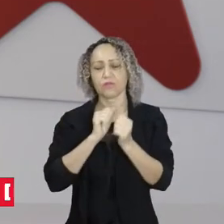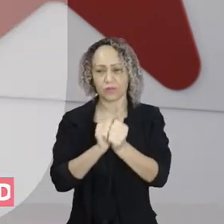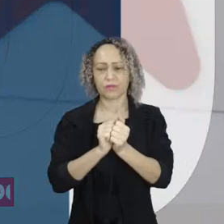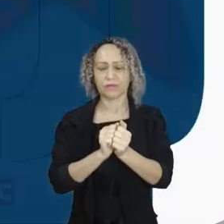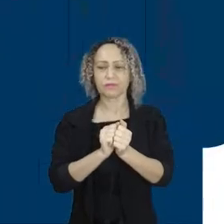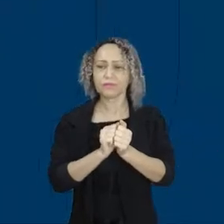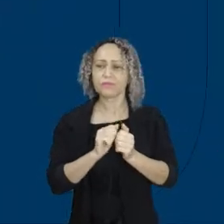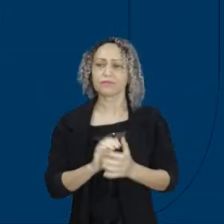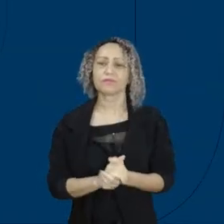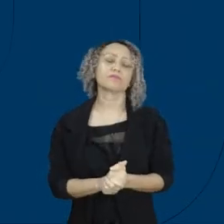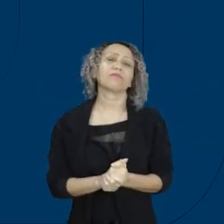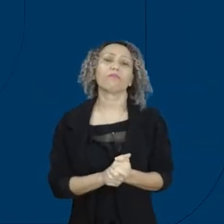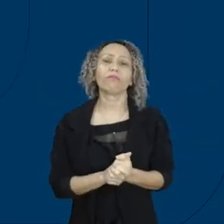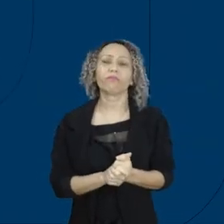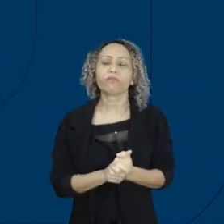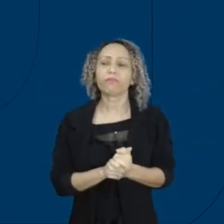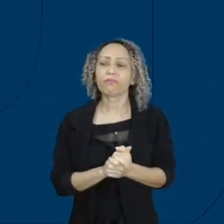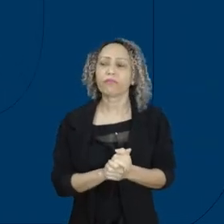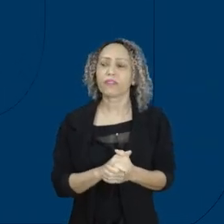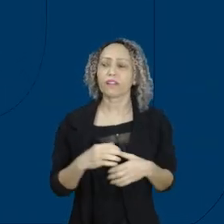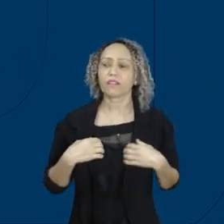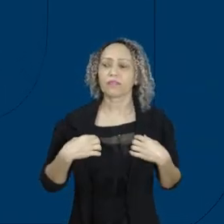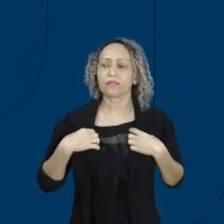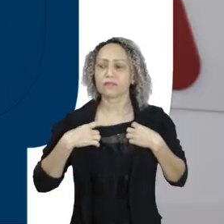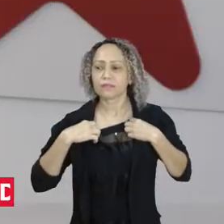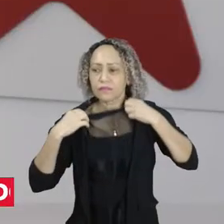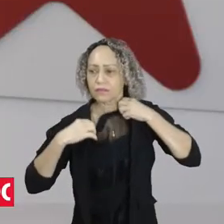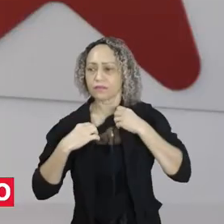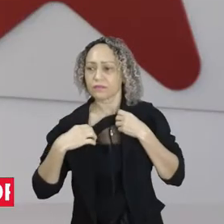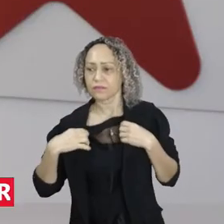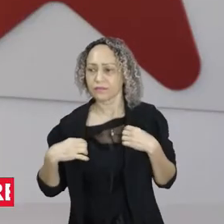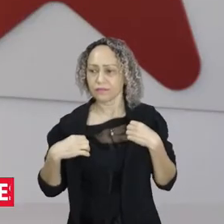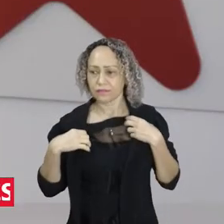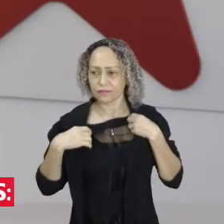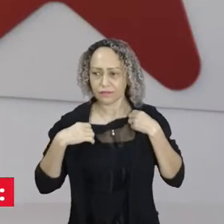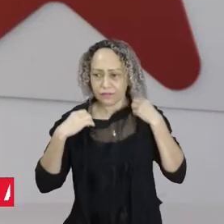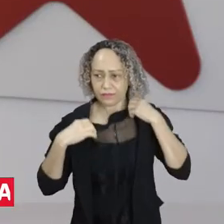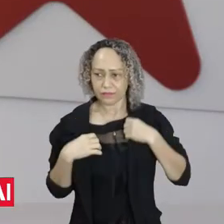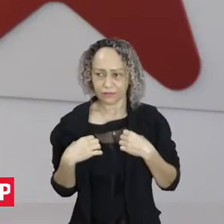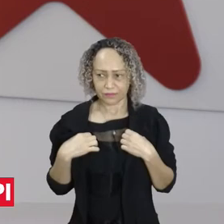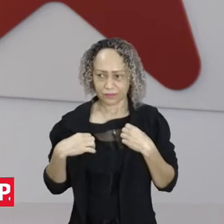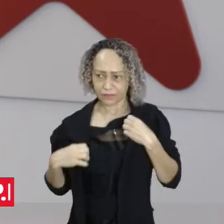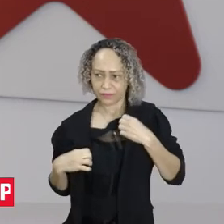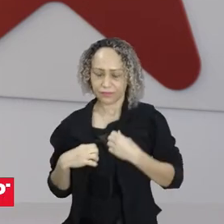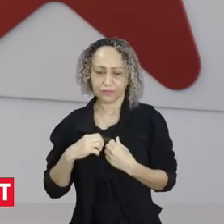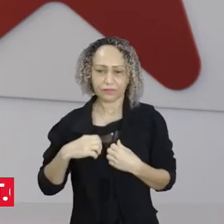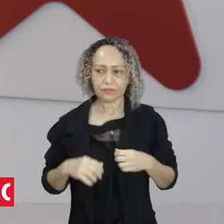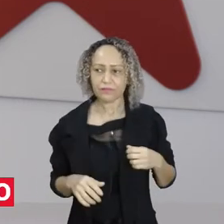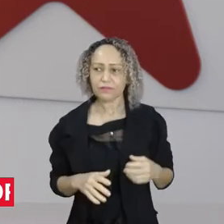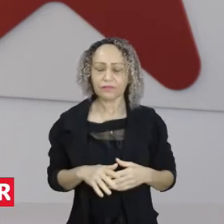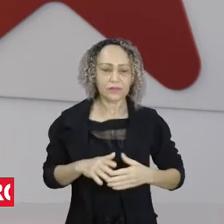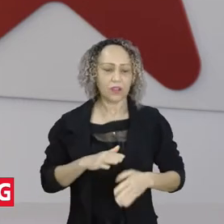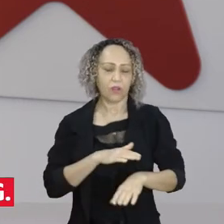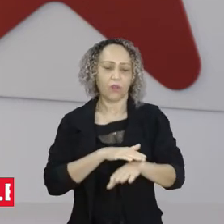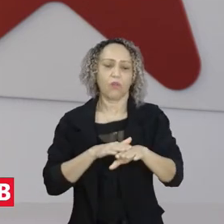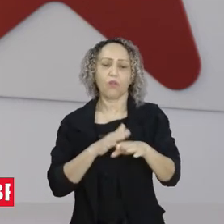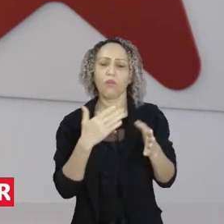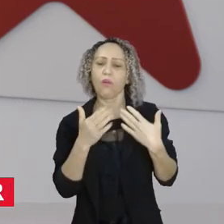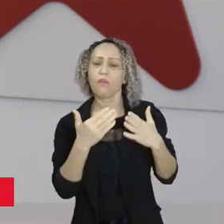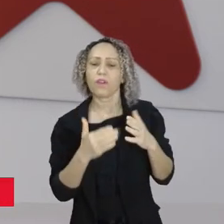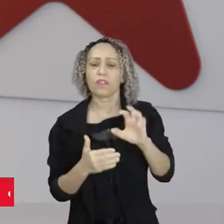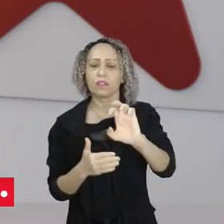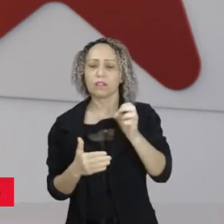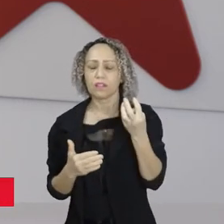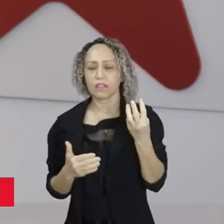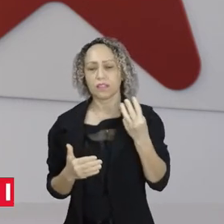A gente conversa agora com a ex-ministra do Desenvolvimento